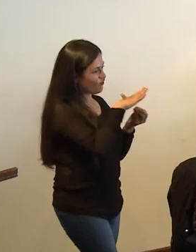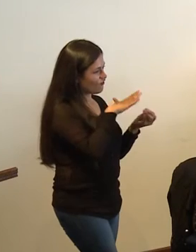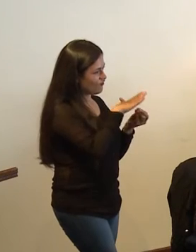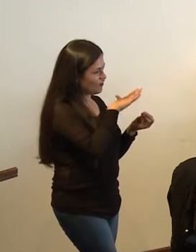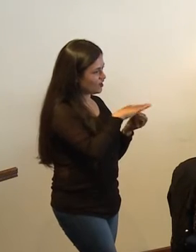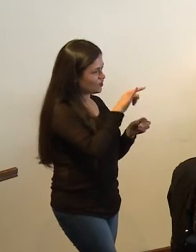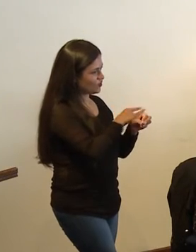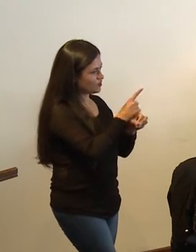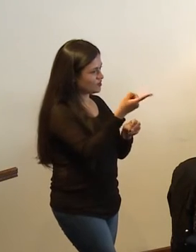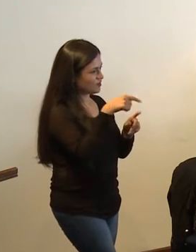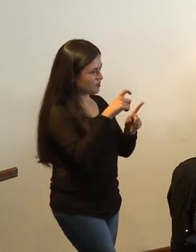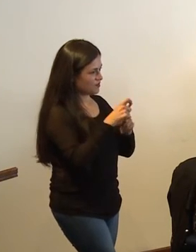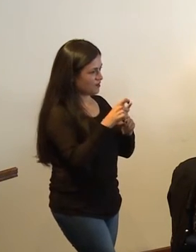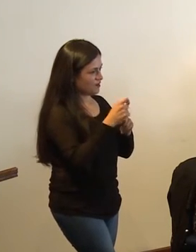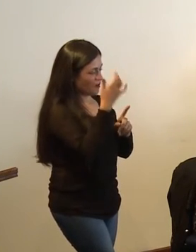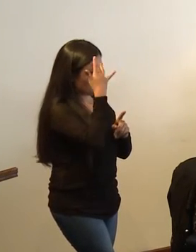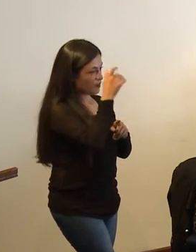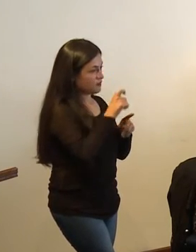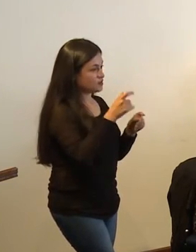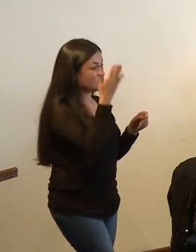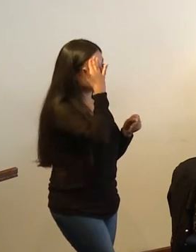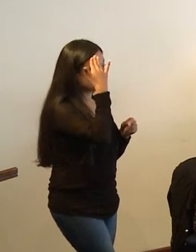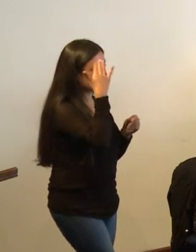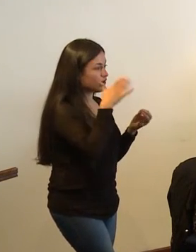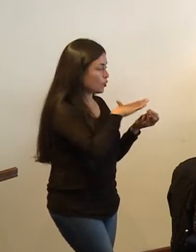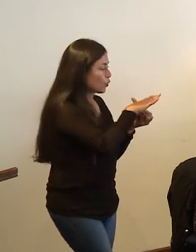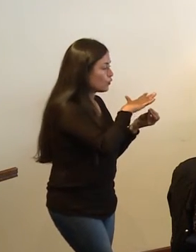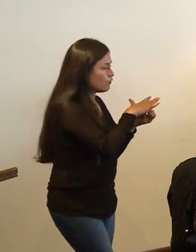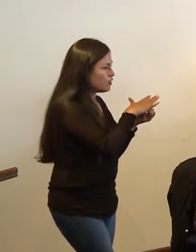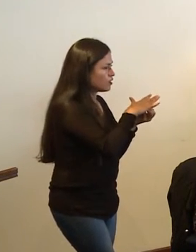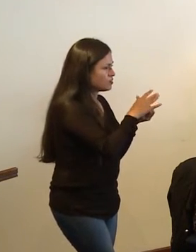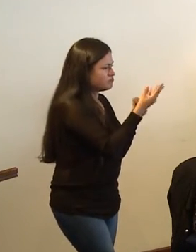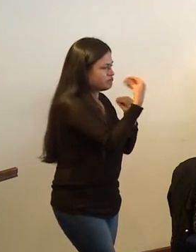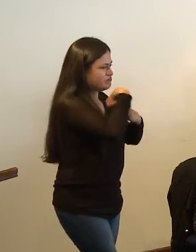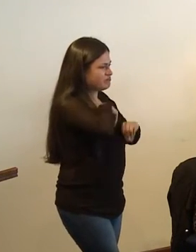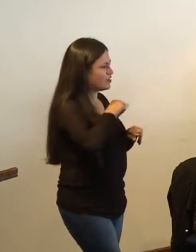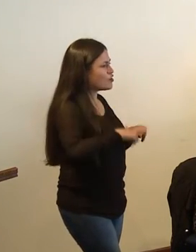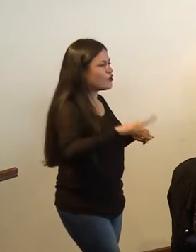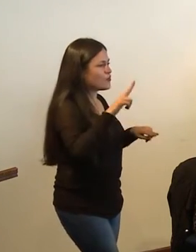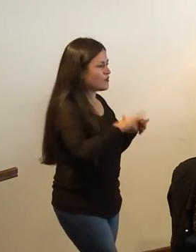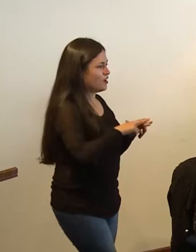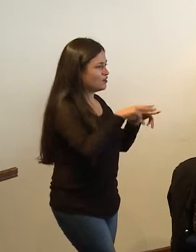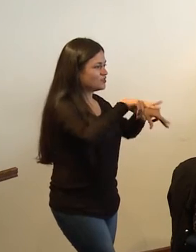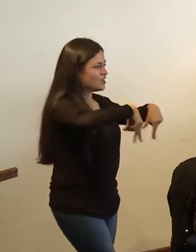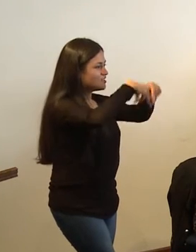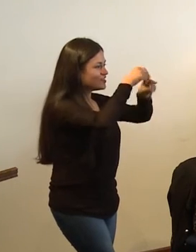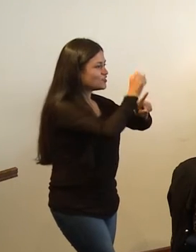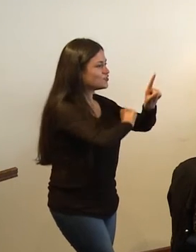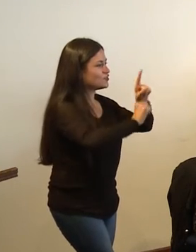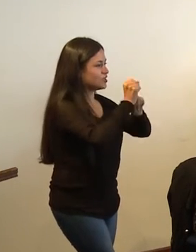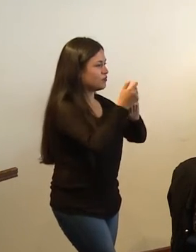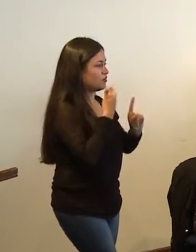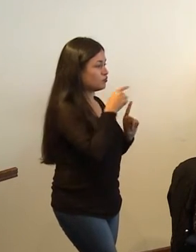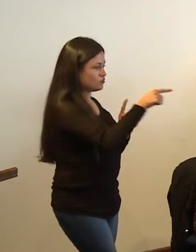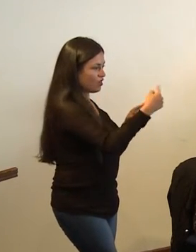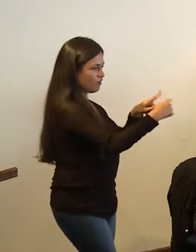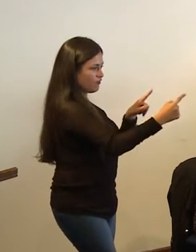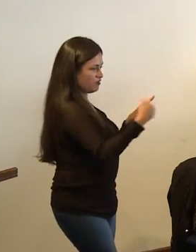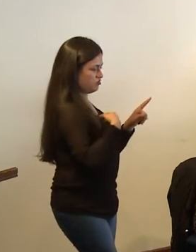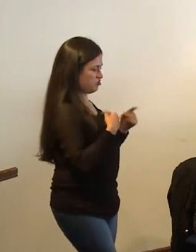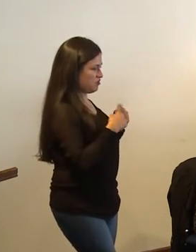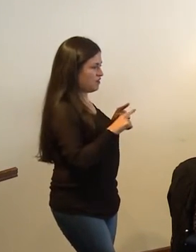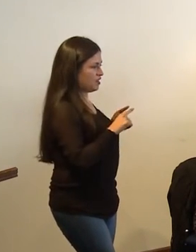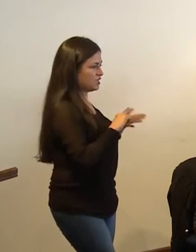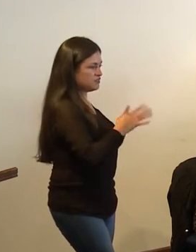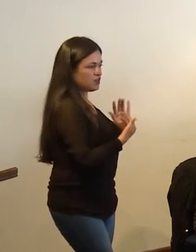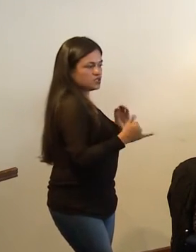social, sabemos que el conflicto pues es intrínseco en la vida social, está atravesado en la medida que haya diferencias, desigualdades, tal. Pero